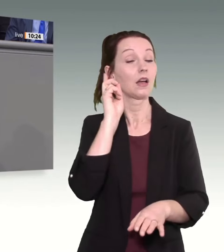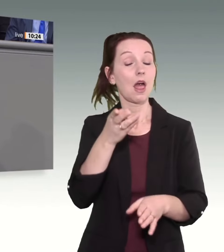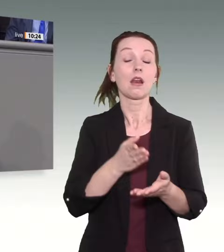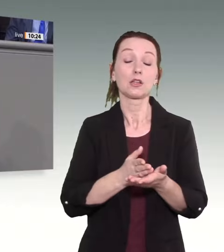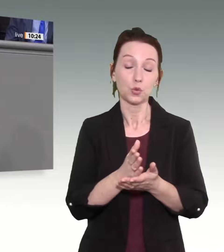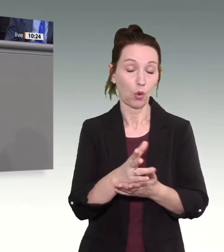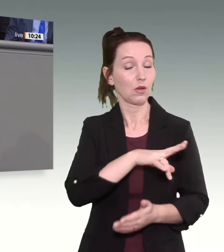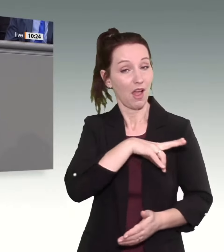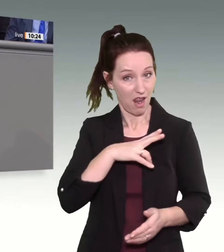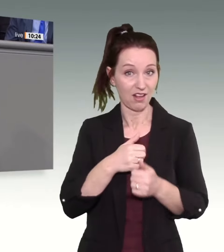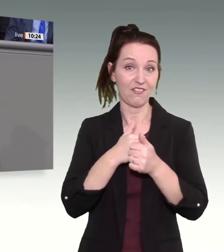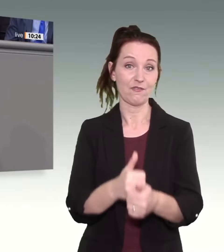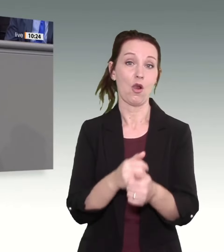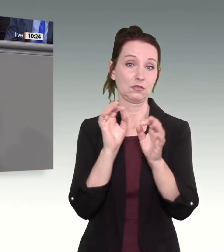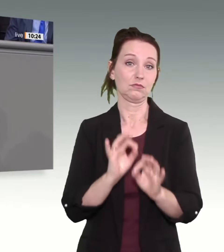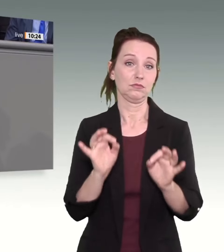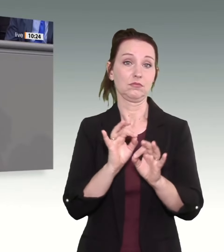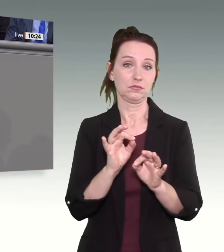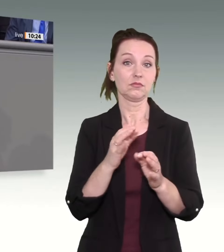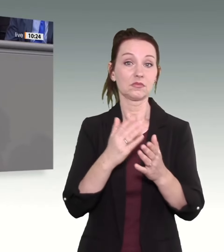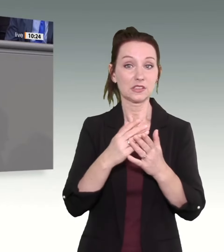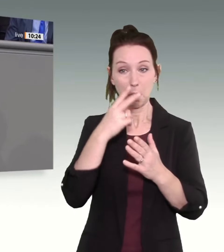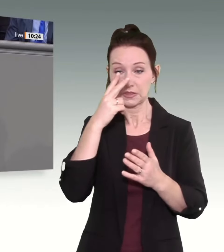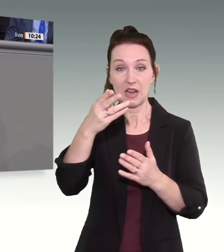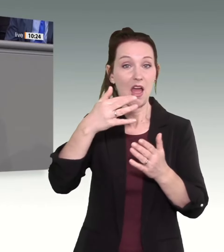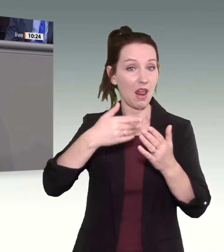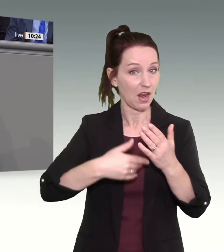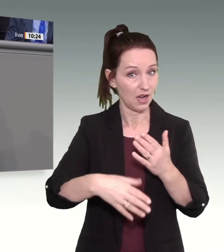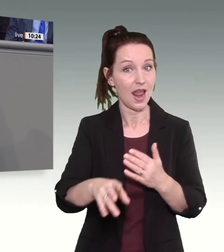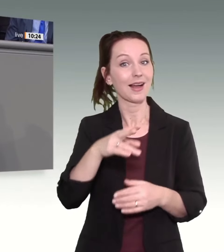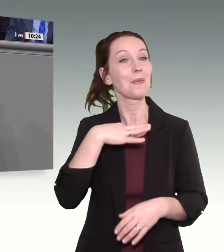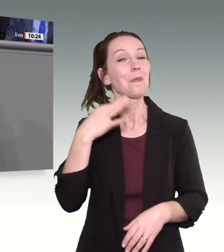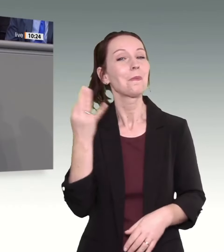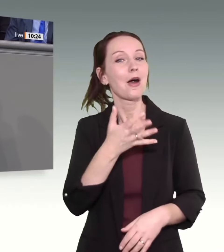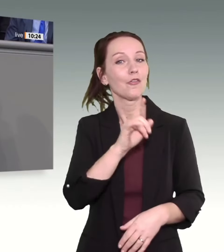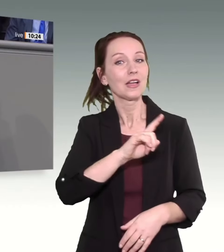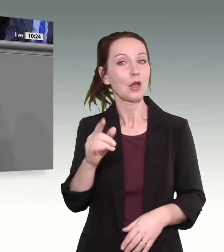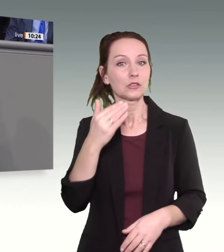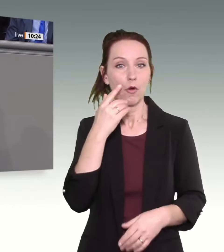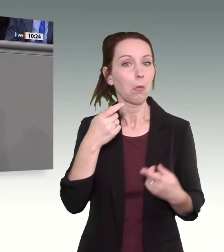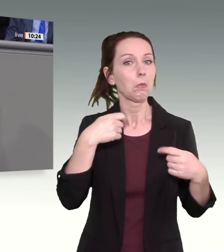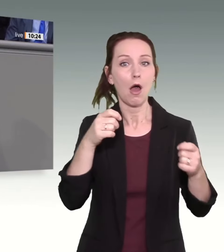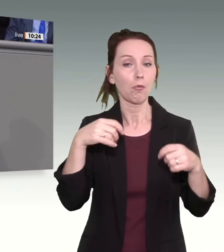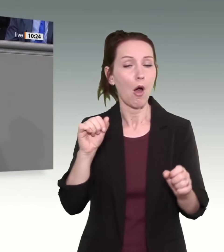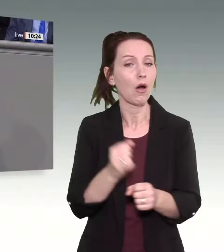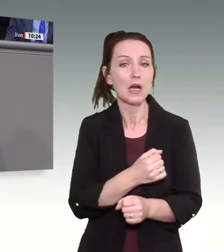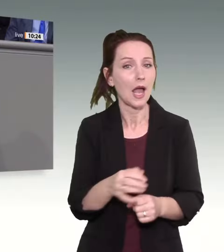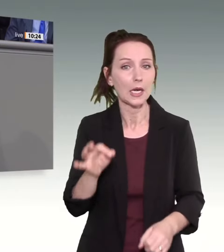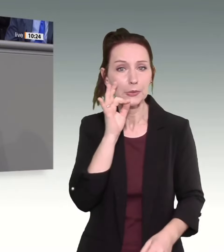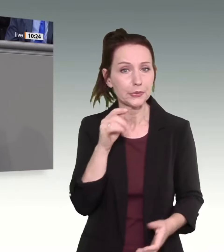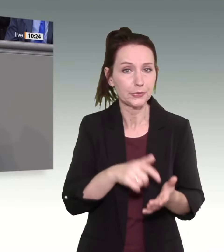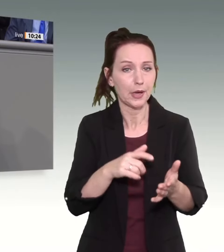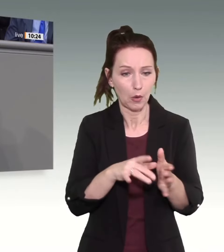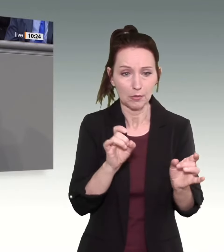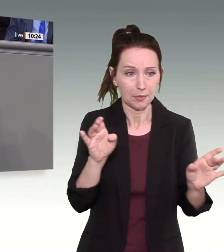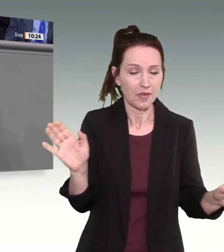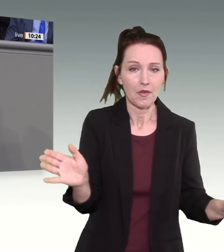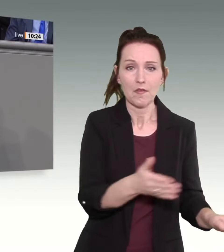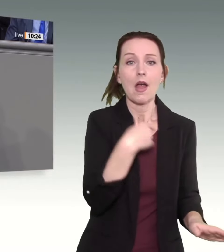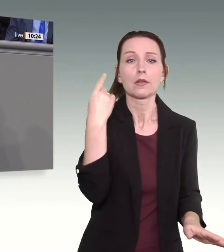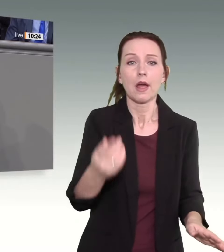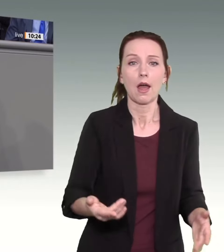Und deswegen hat das eine enorme gesellschaftliche und auch volkswirtschaftliche Sprengkraft. Die Leidtragenden, die Leidtragenden, das sind